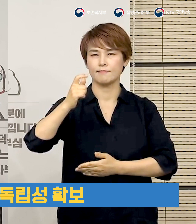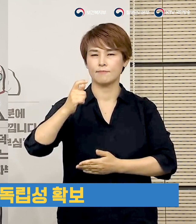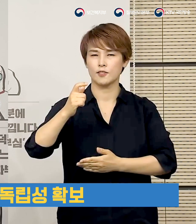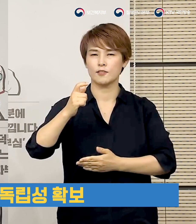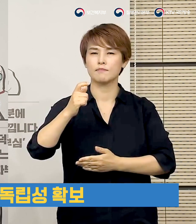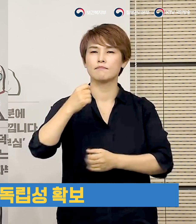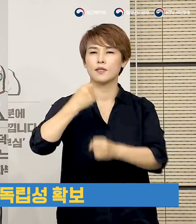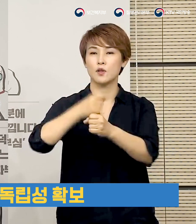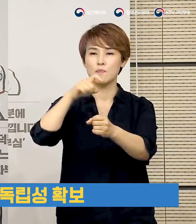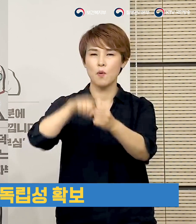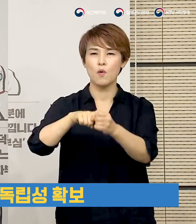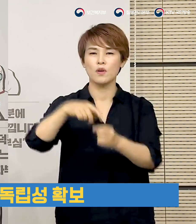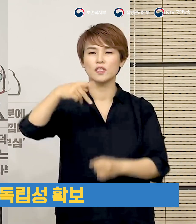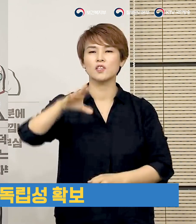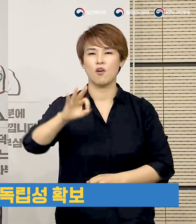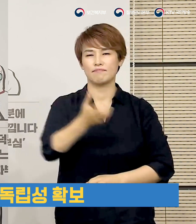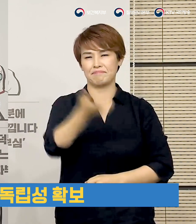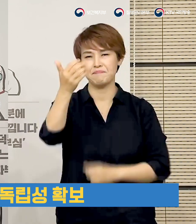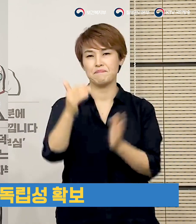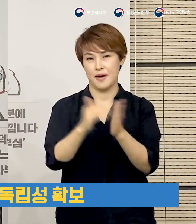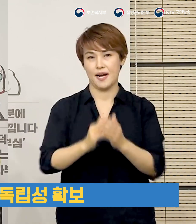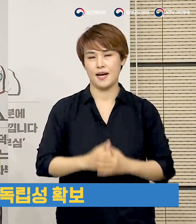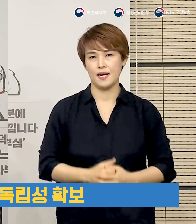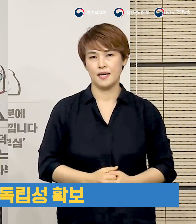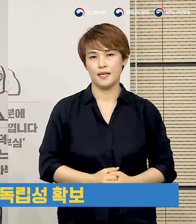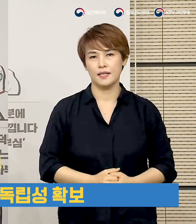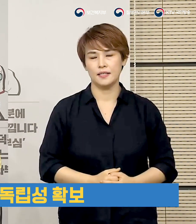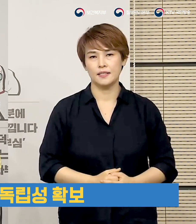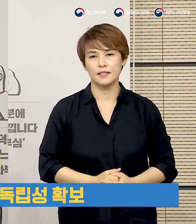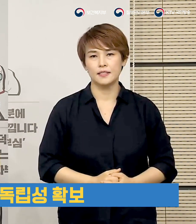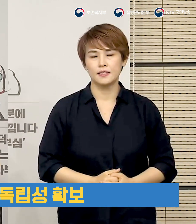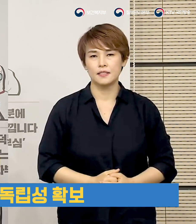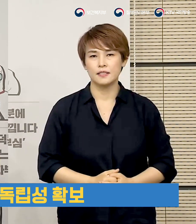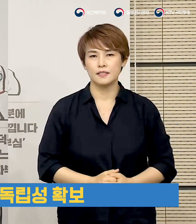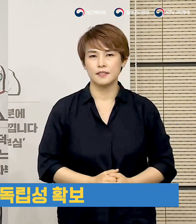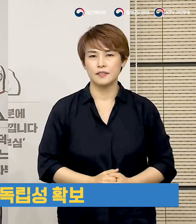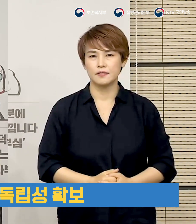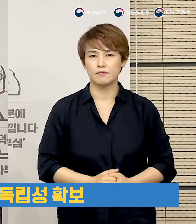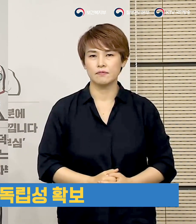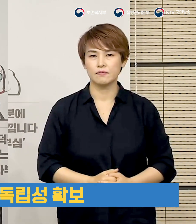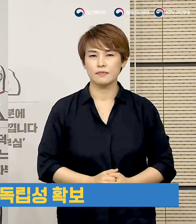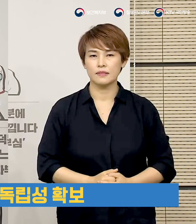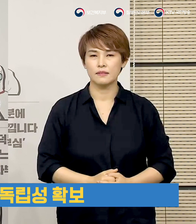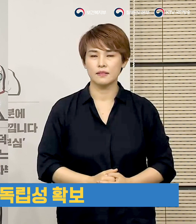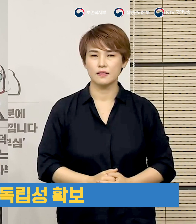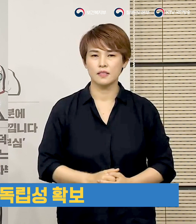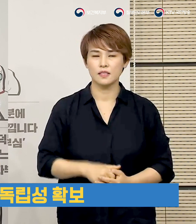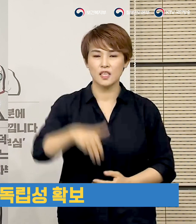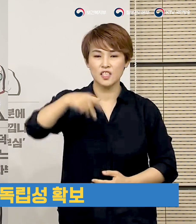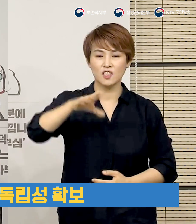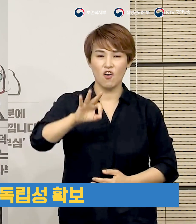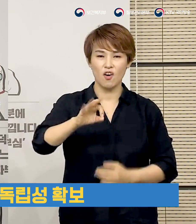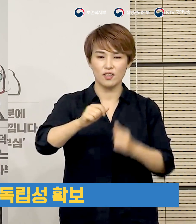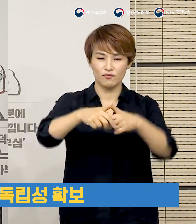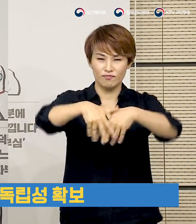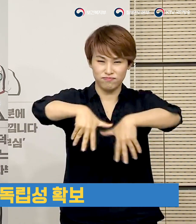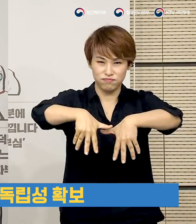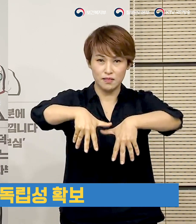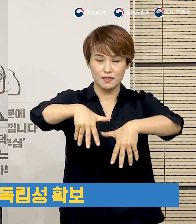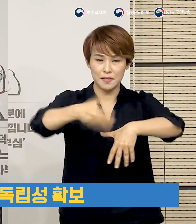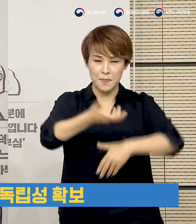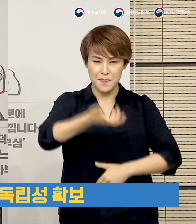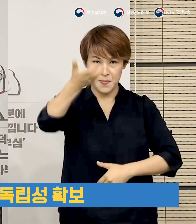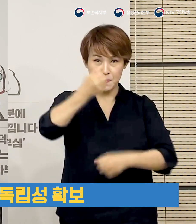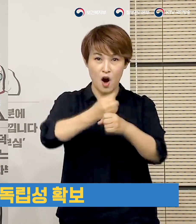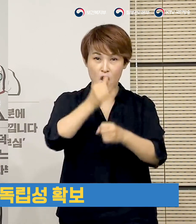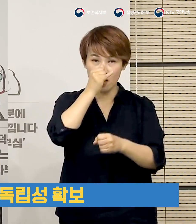질병관리청으로 승격을 하게 되는 부분들이 있어서 어떻게 보면 그게 제일 큰 주된 이 주제였다라고 하는 거는 좀 상기시켜드려야